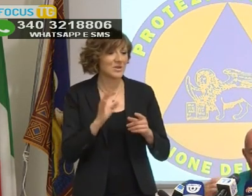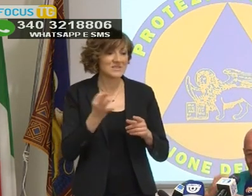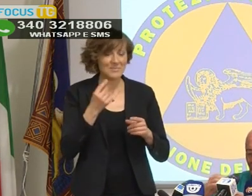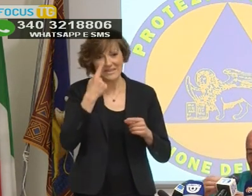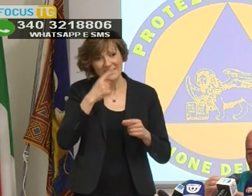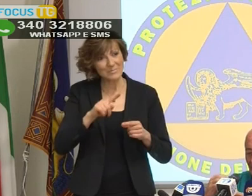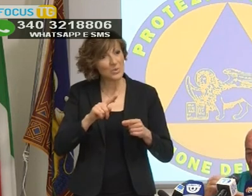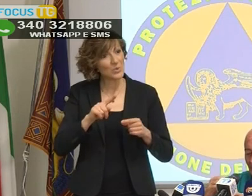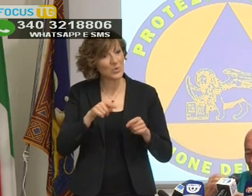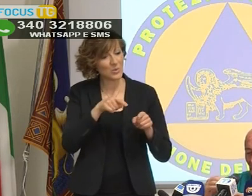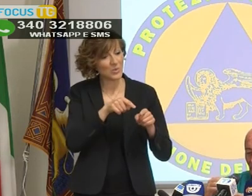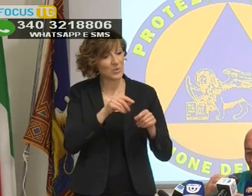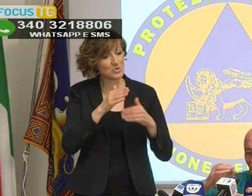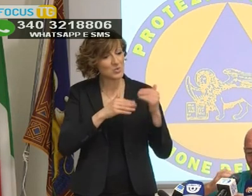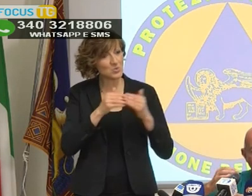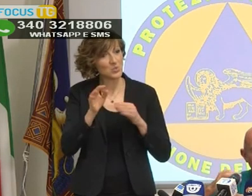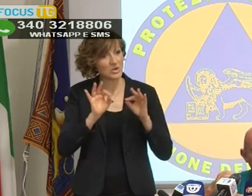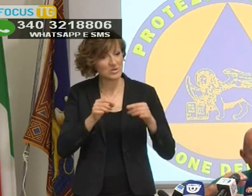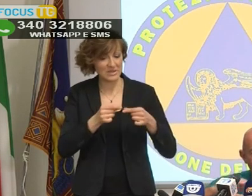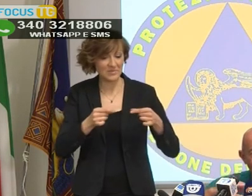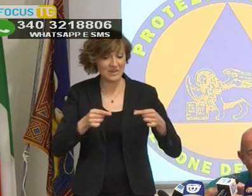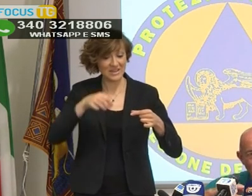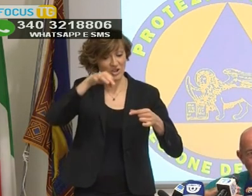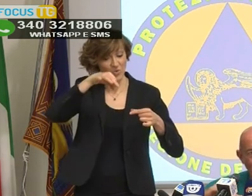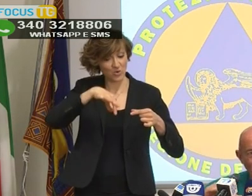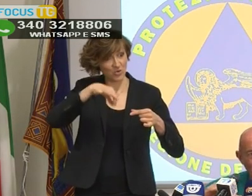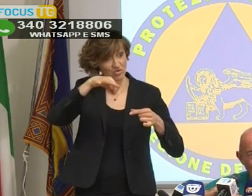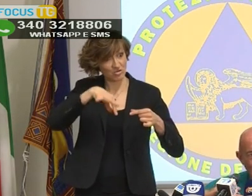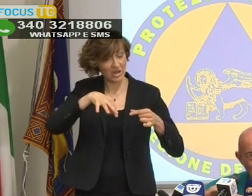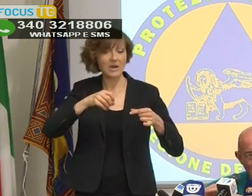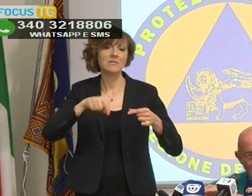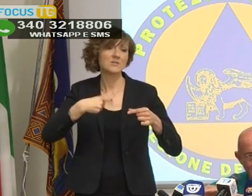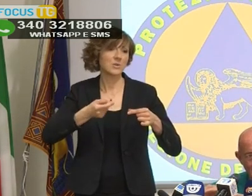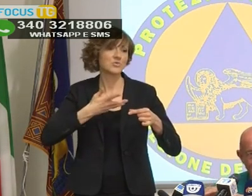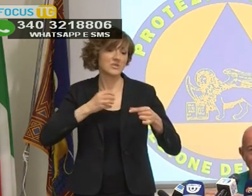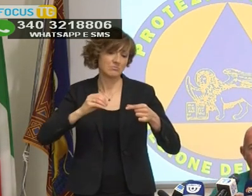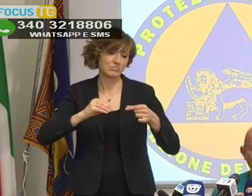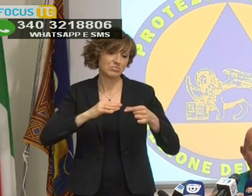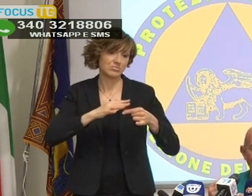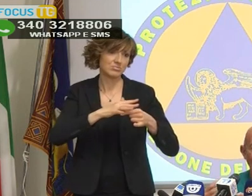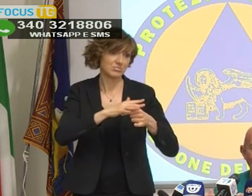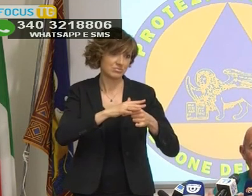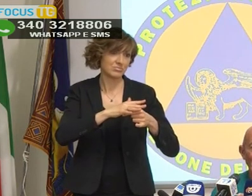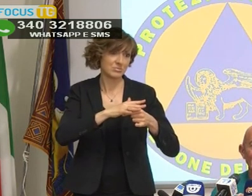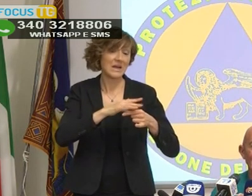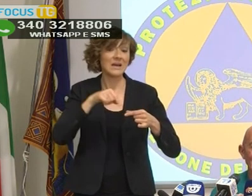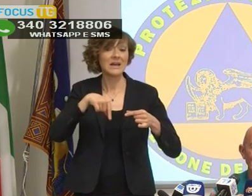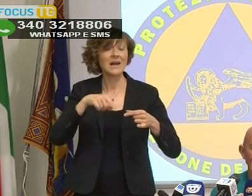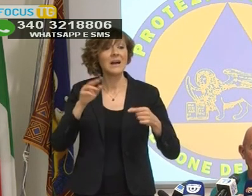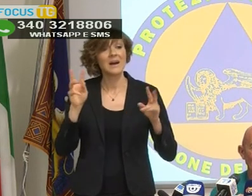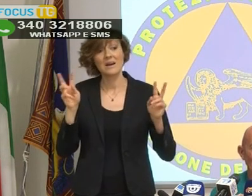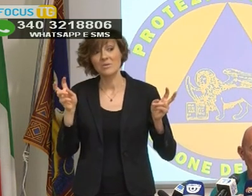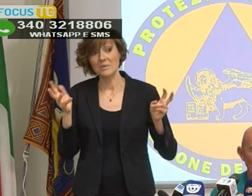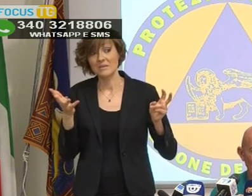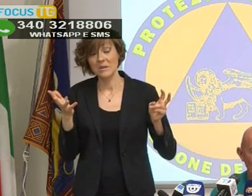tipo di, diciamo, di procedura. Si mettono delle gocce e poi c'è questa migrazione. Il tema è